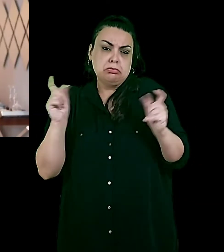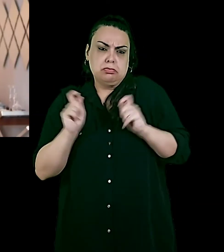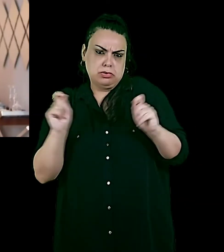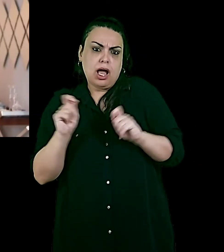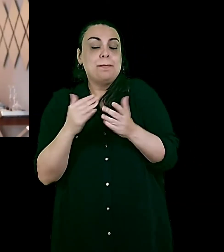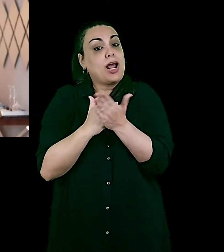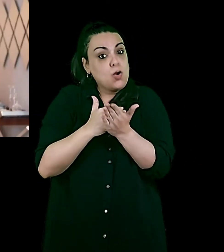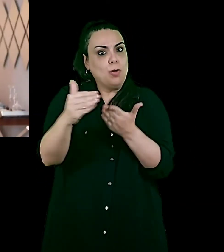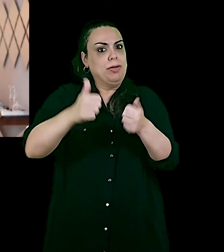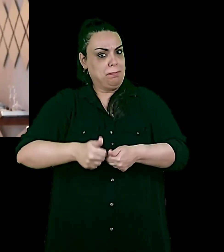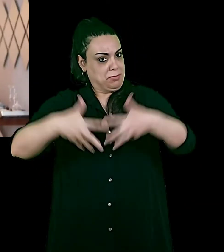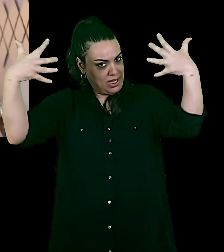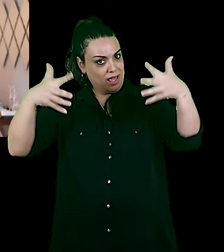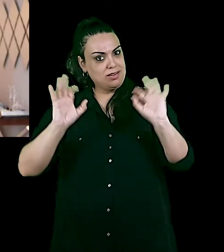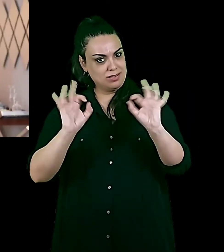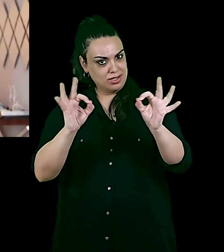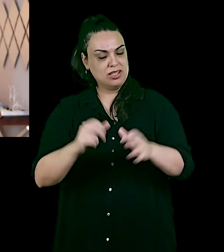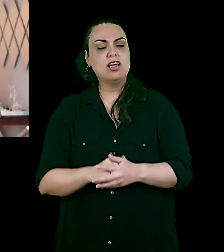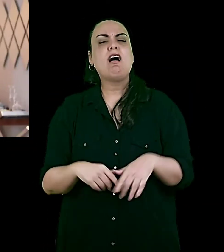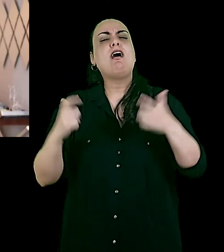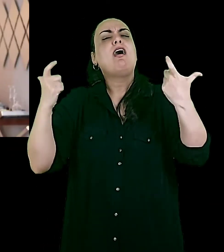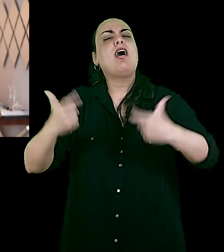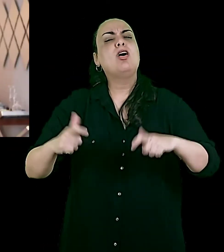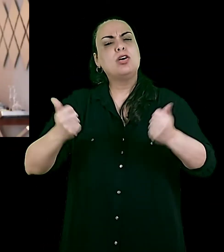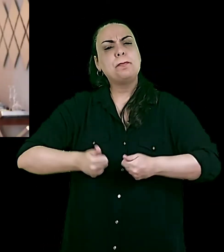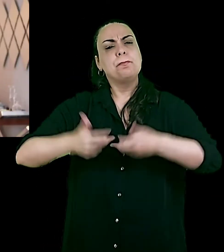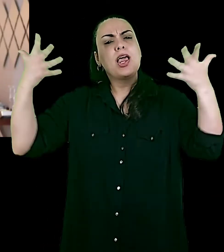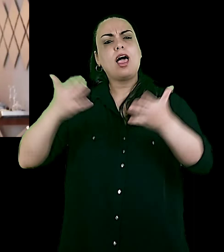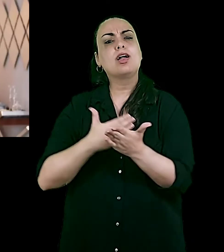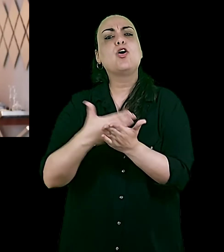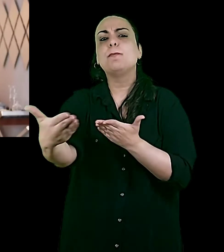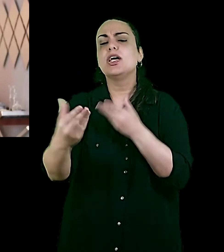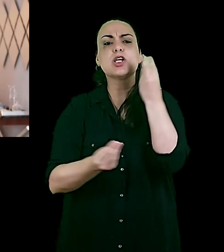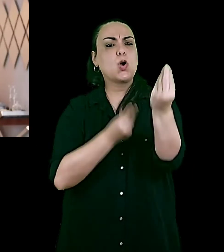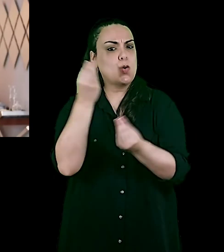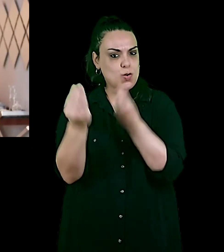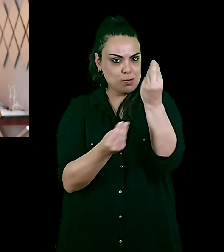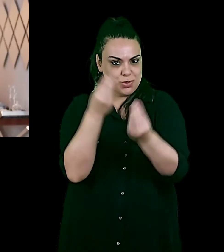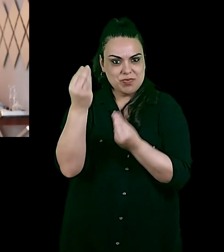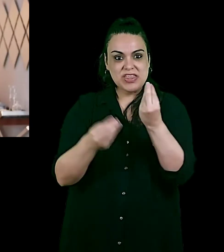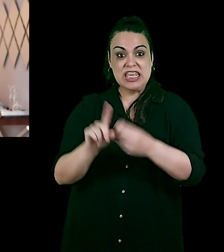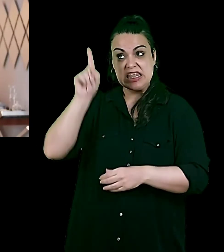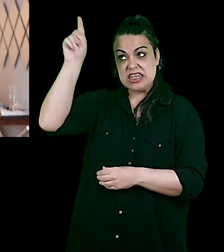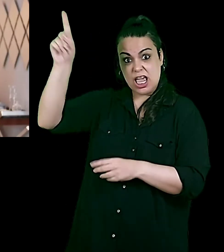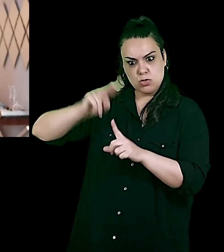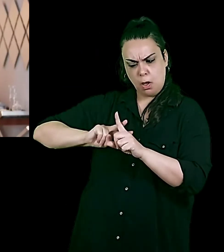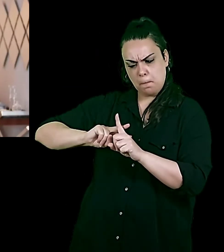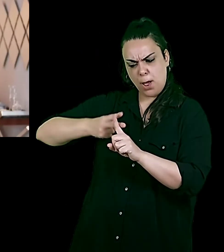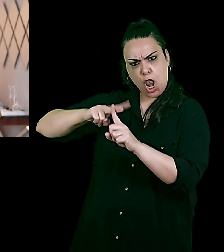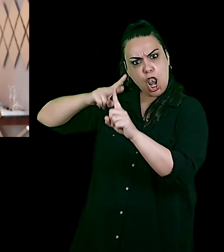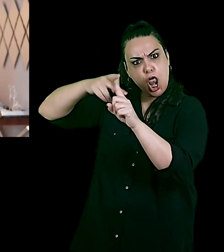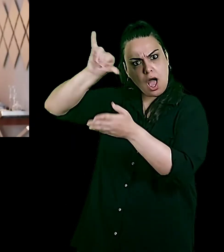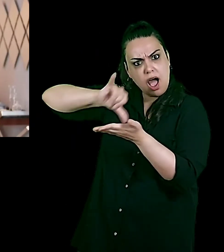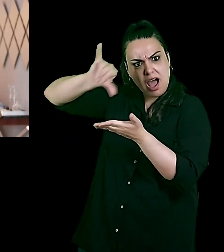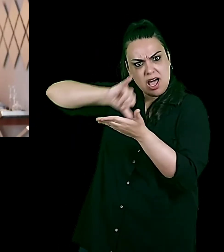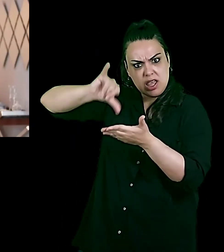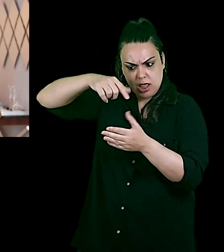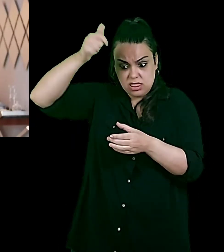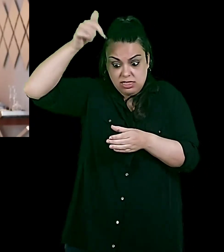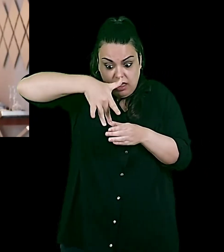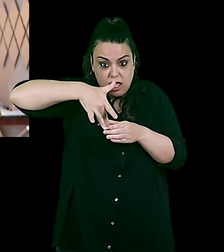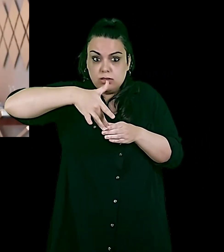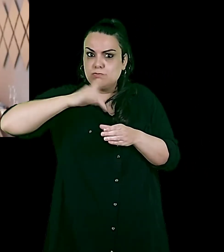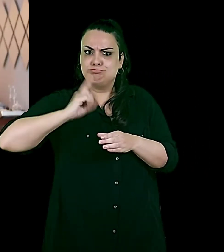tem o suficiente para começar o milagre. E aonde o milagre começa? Eu costumo dizer que Deus não multiplicou o azeite dentro da